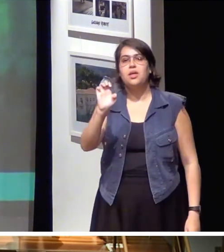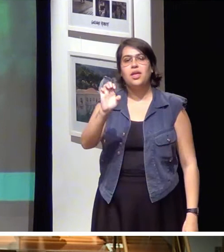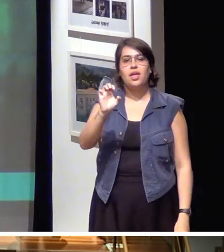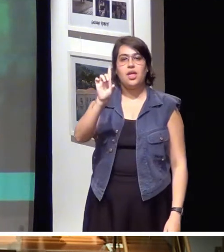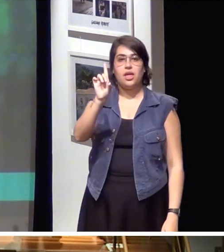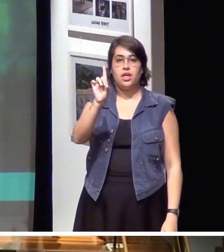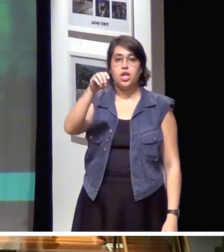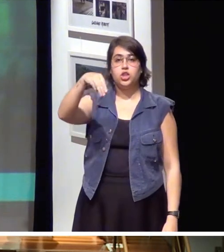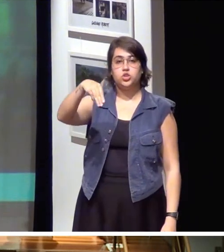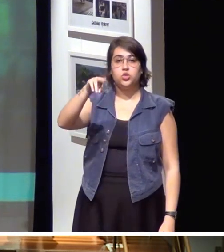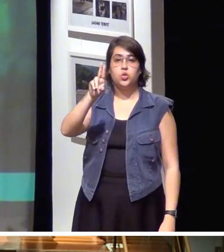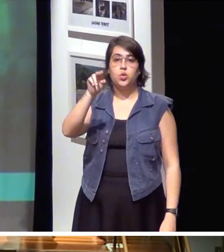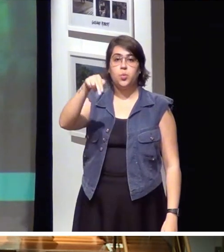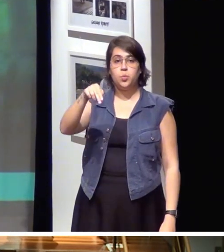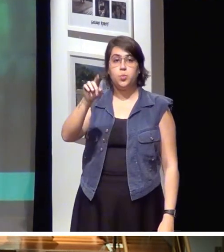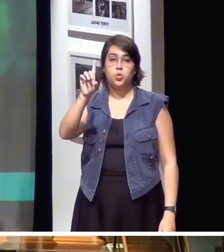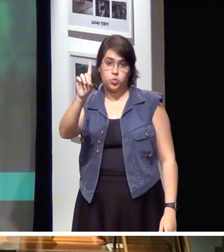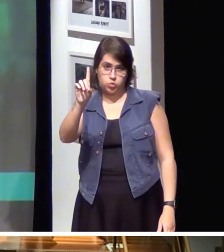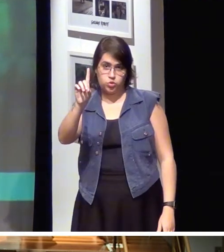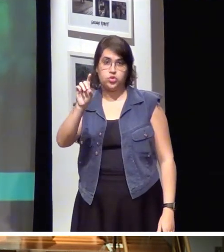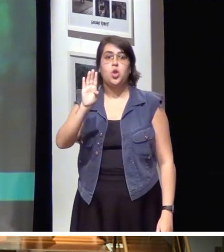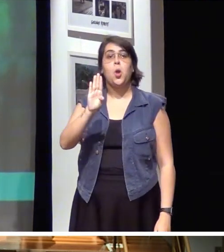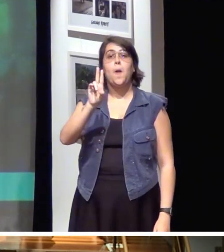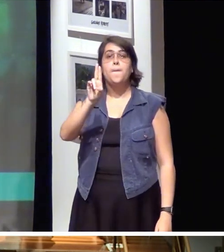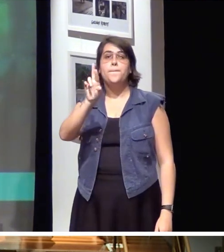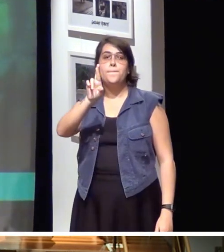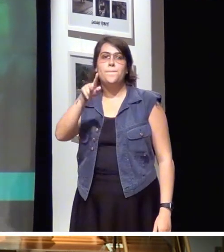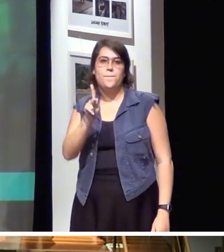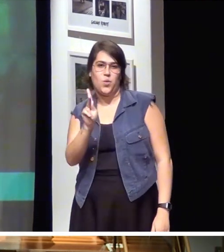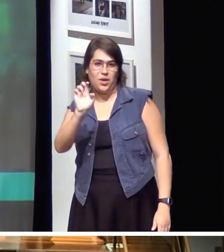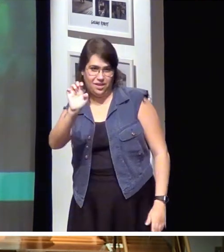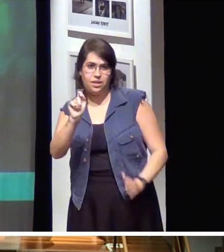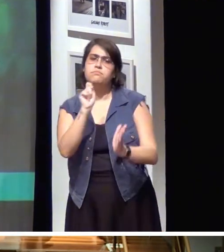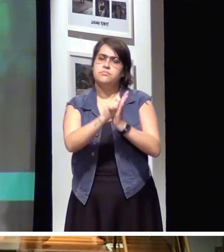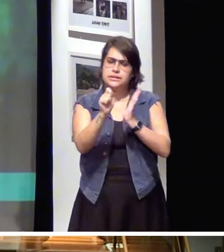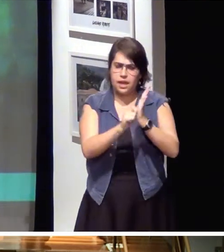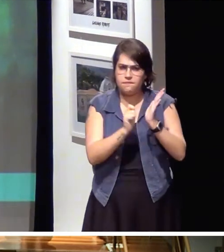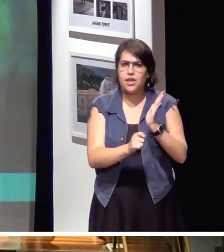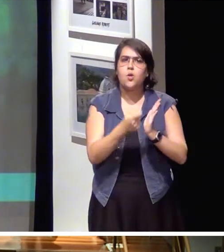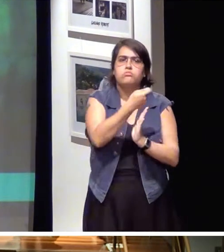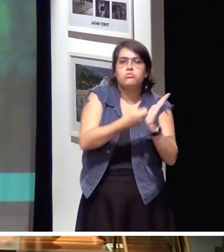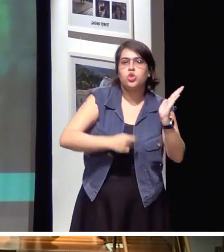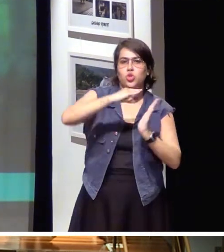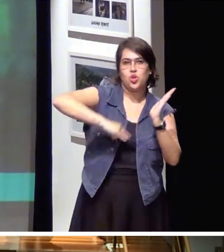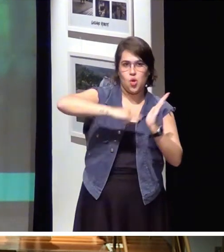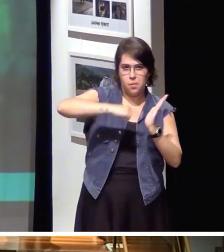Então, uma pessoa, o Edmund Burke, escreveu